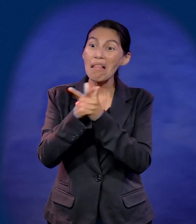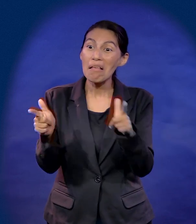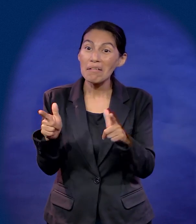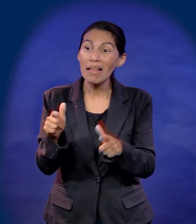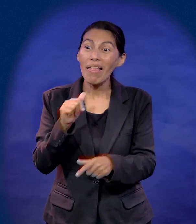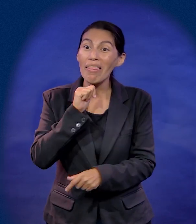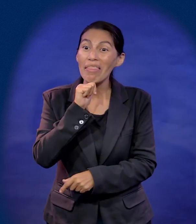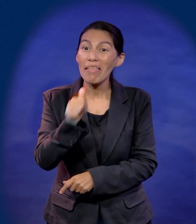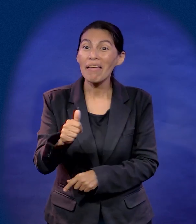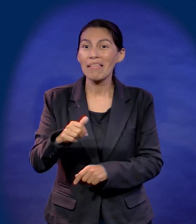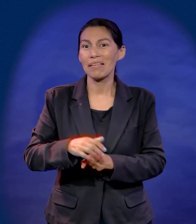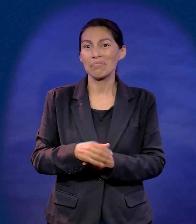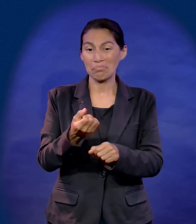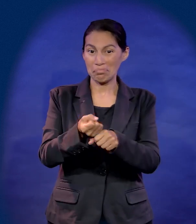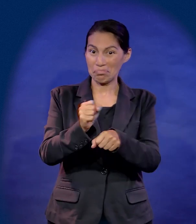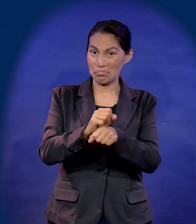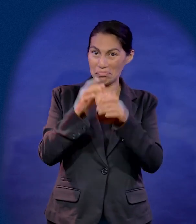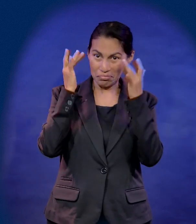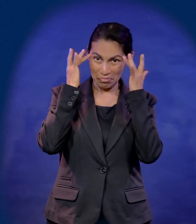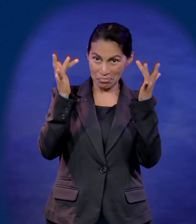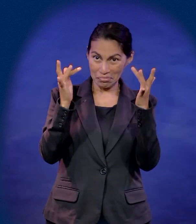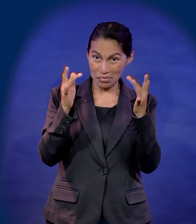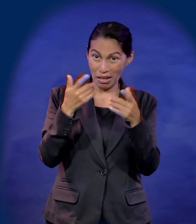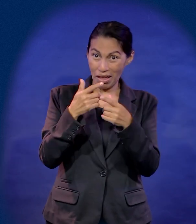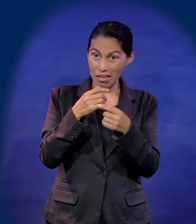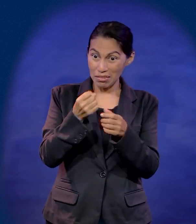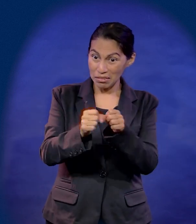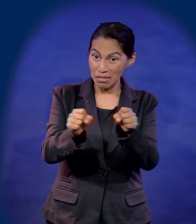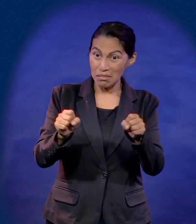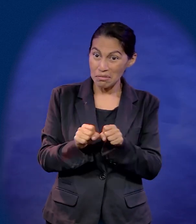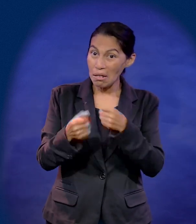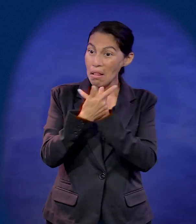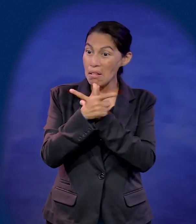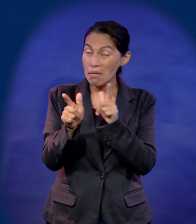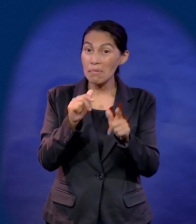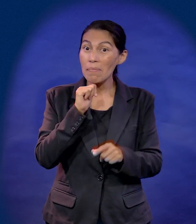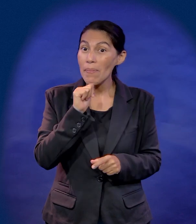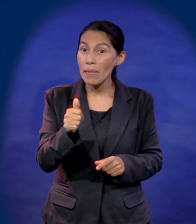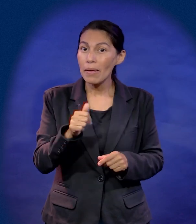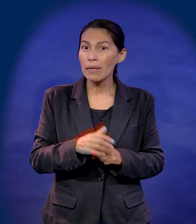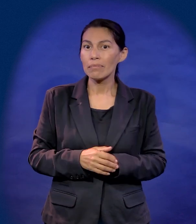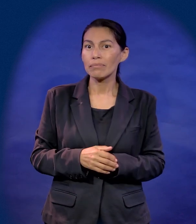oye, ya fui a ver los salones, no hay ni uno libre para Semana Santa.